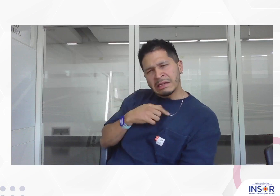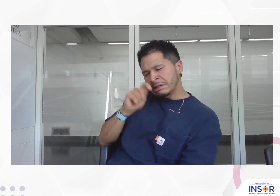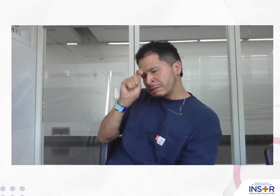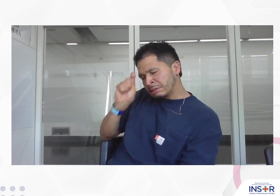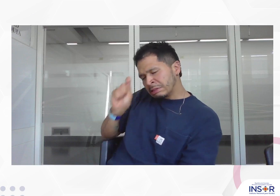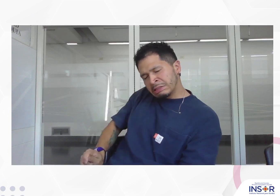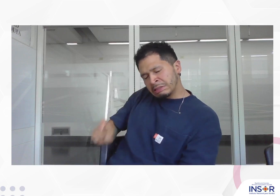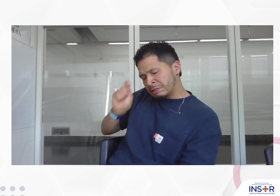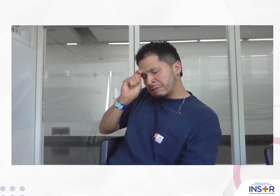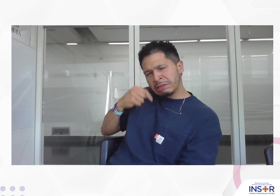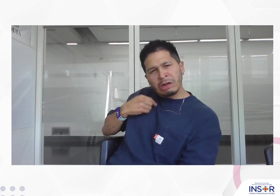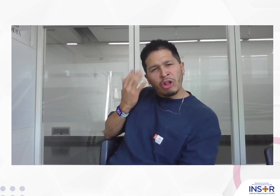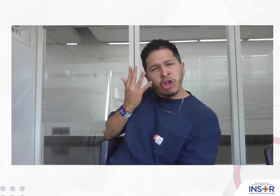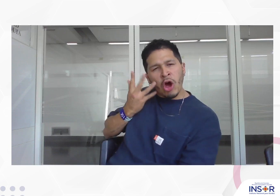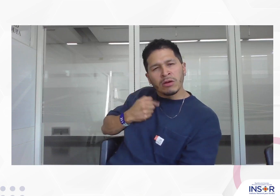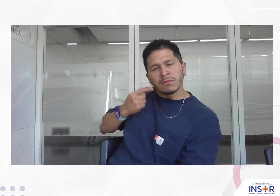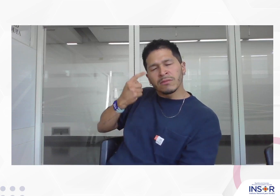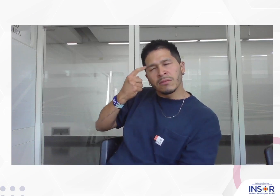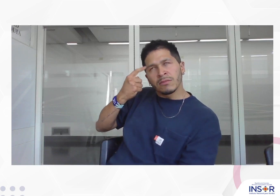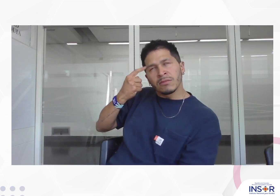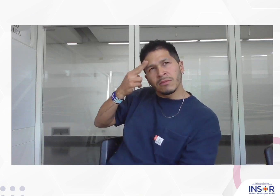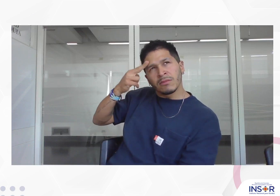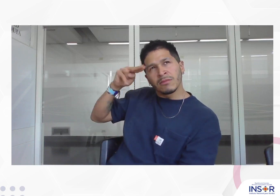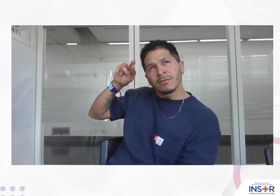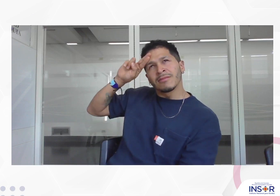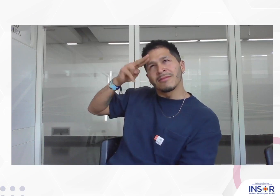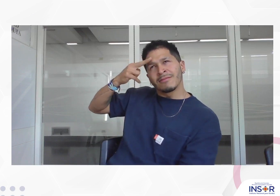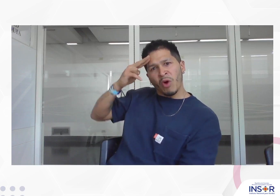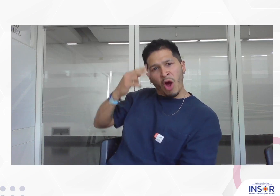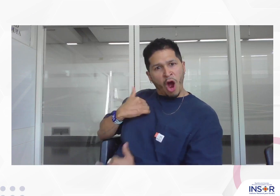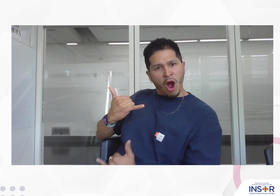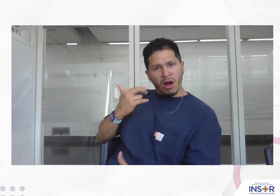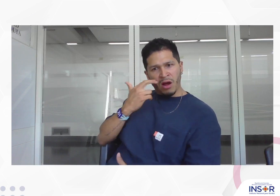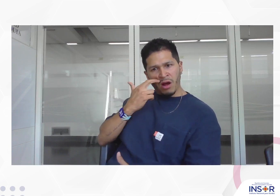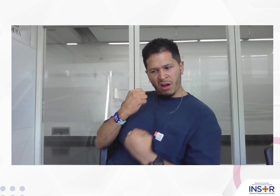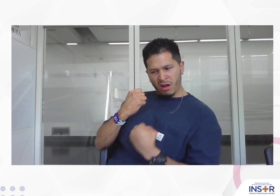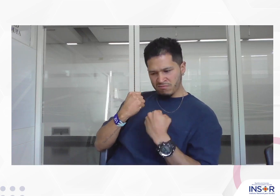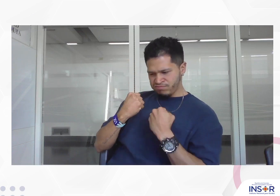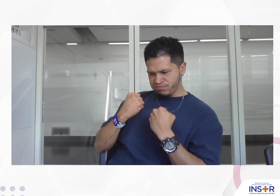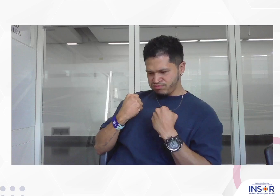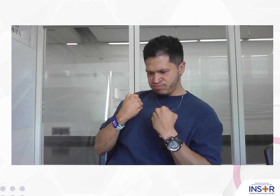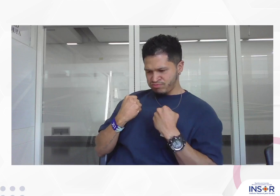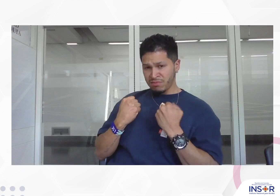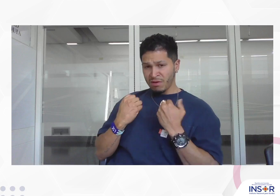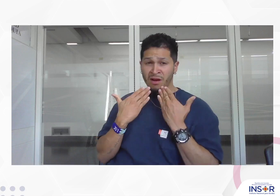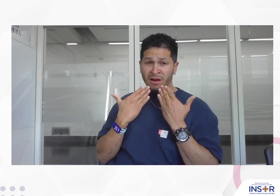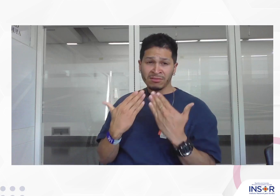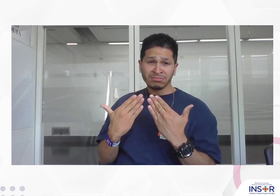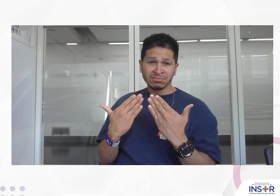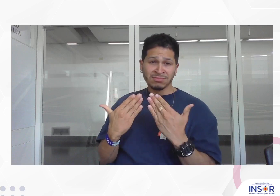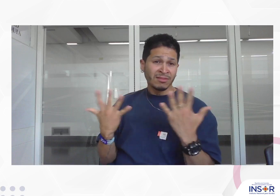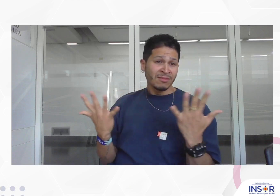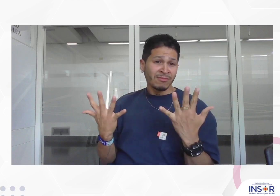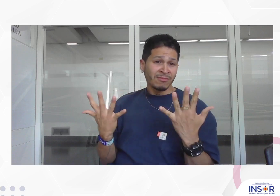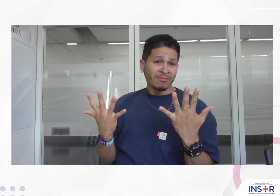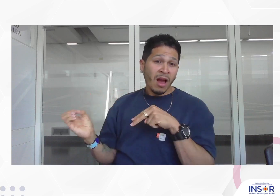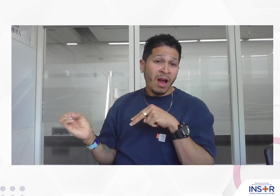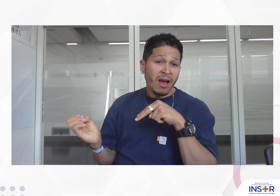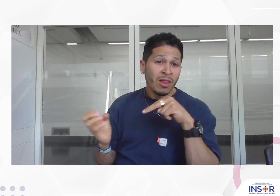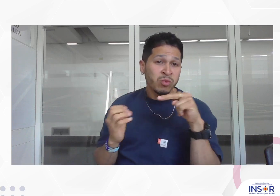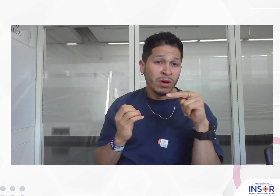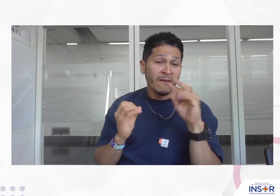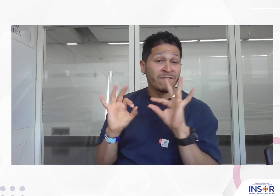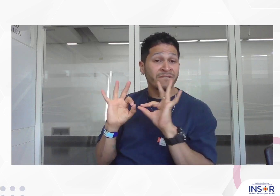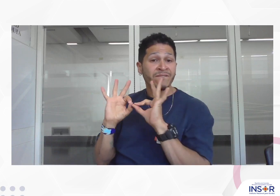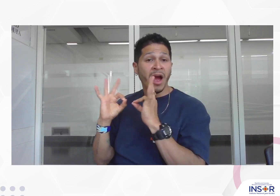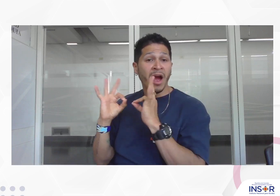las comunidades sordas han luchado y esa experiencia de vida desde lo cotidiano. Entonces, dándole un reconocimiento a todo esto